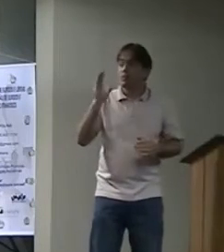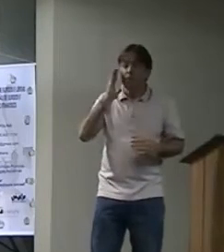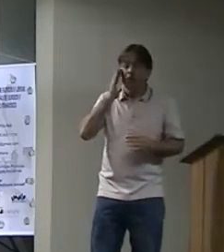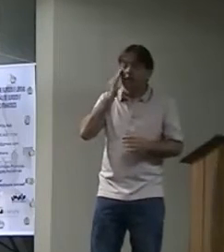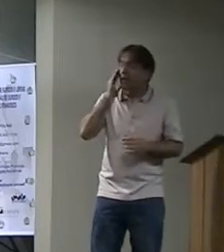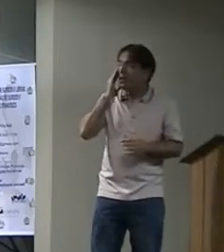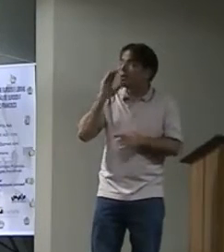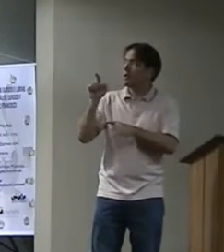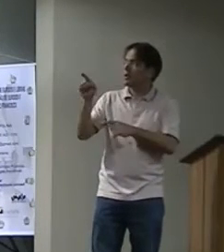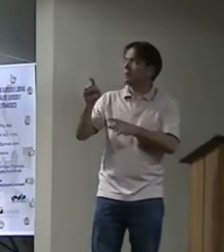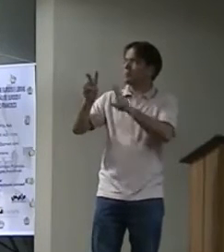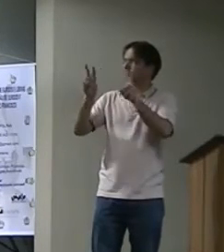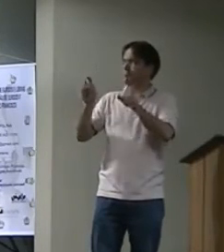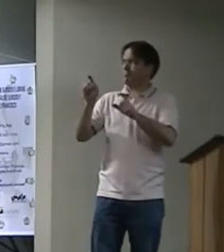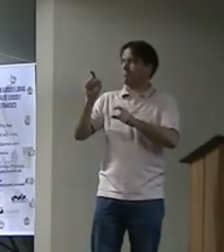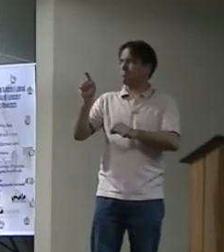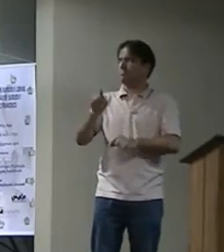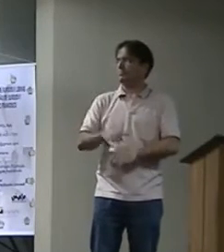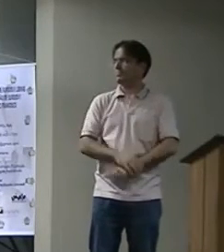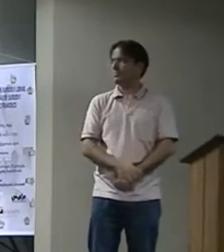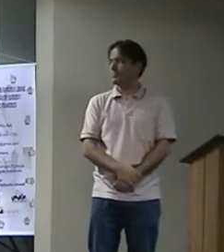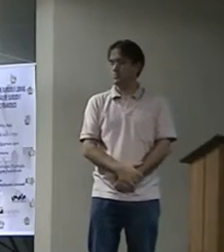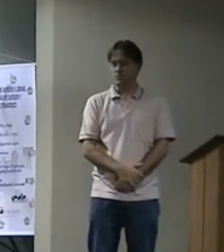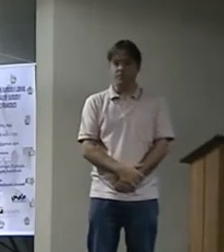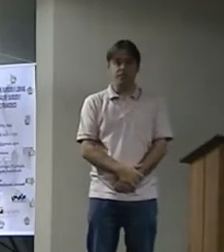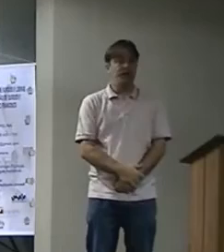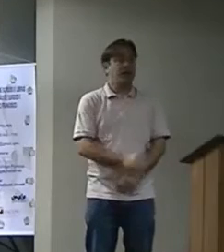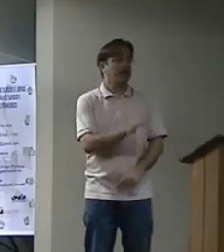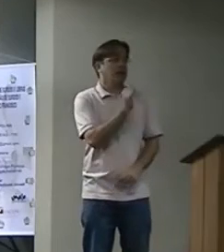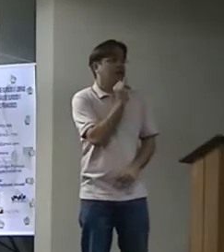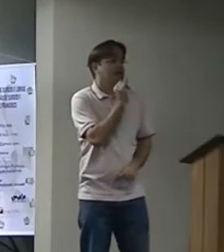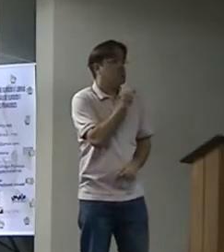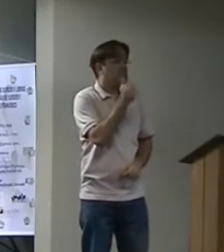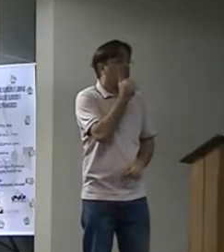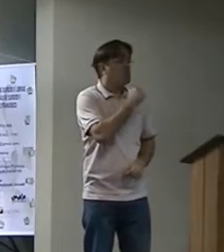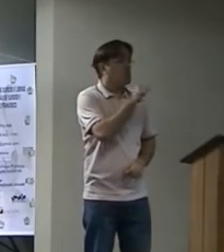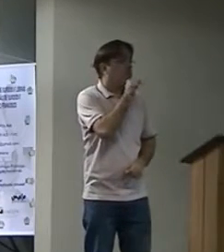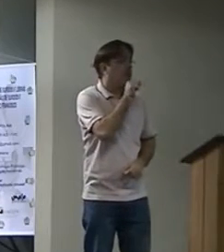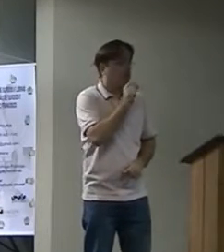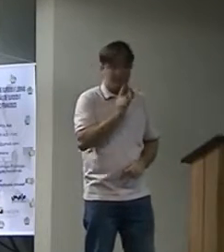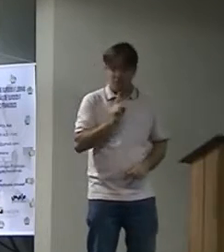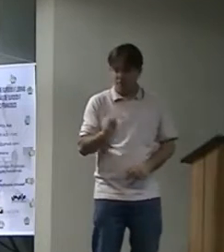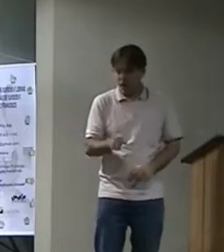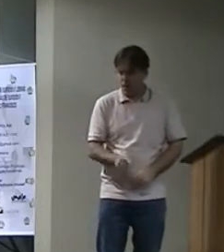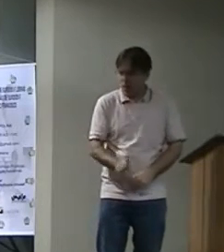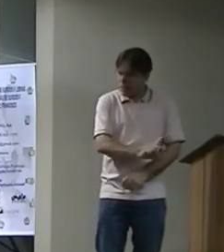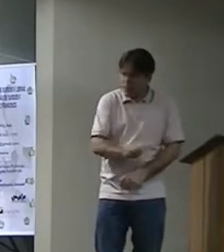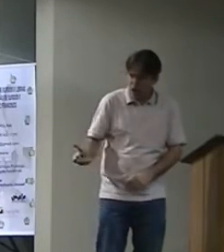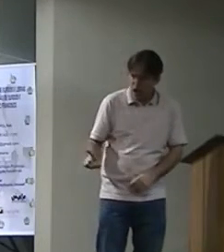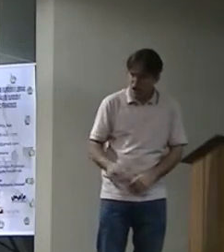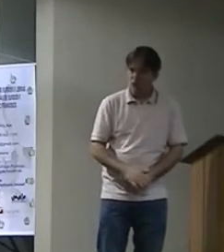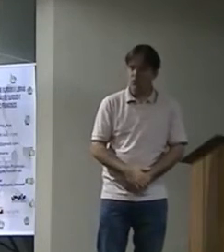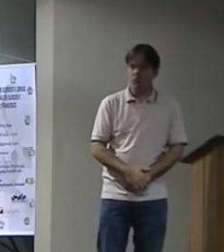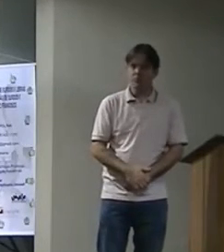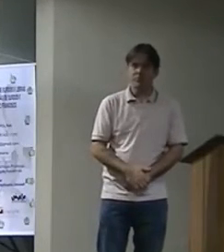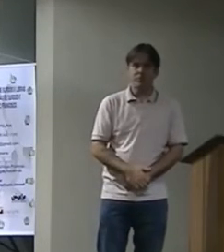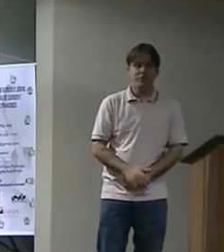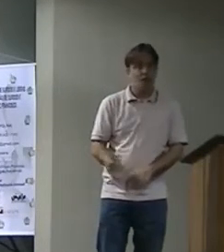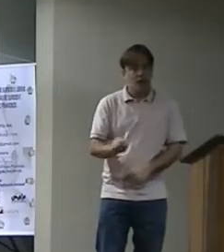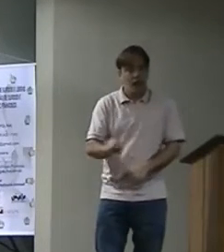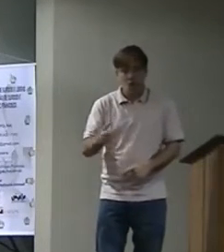se quer fazer. Então, quando a mãe começa a dizer não, né, não pode, não